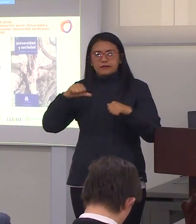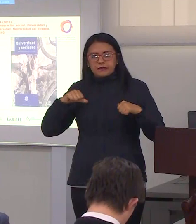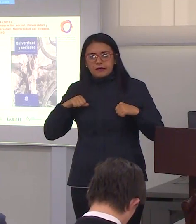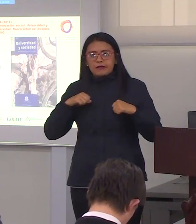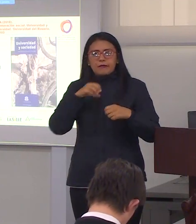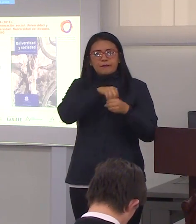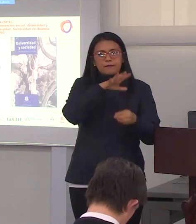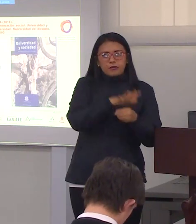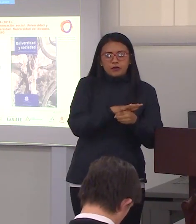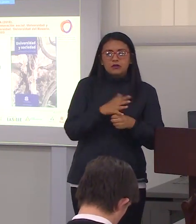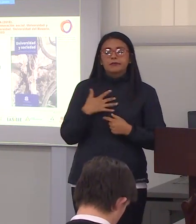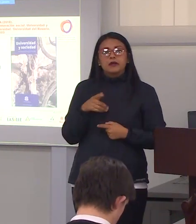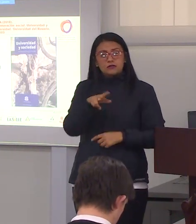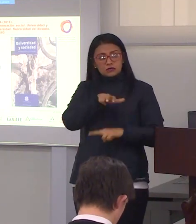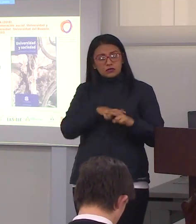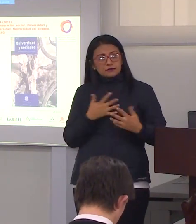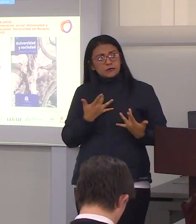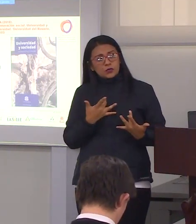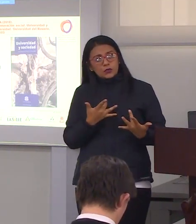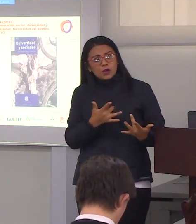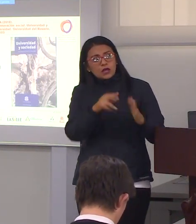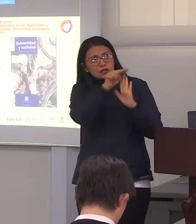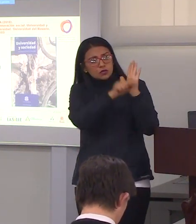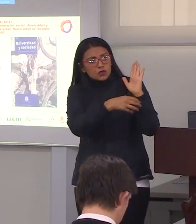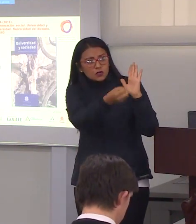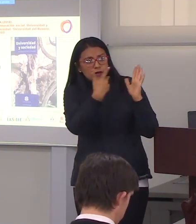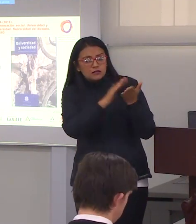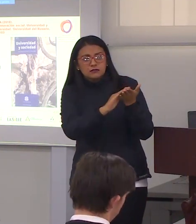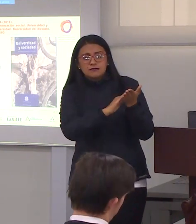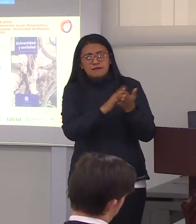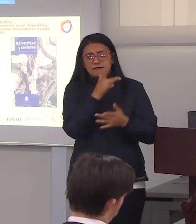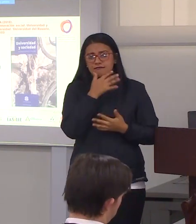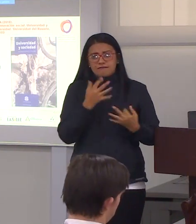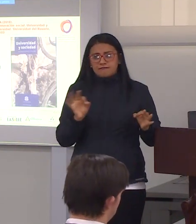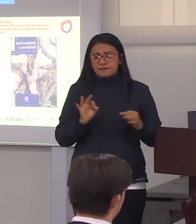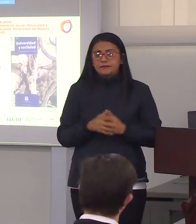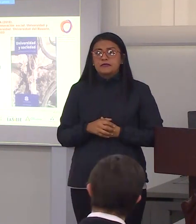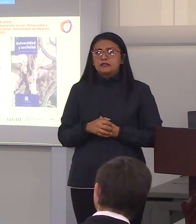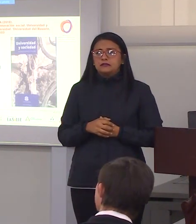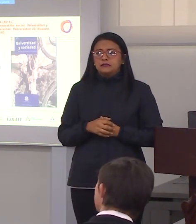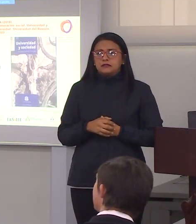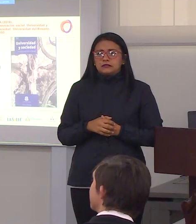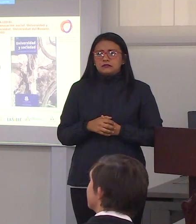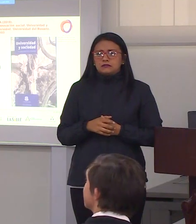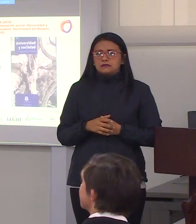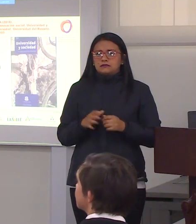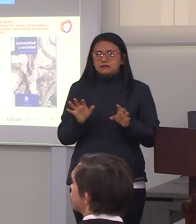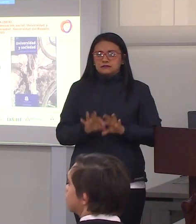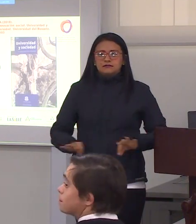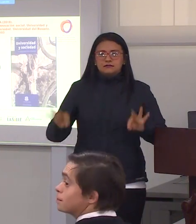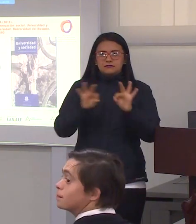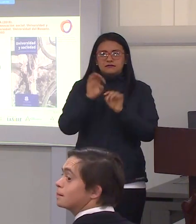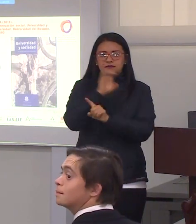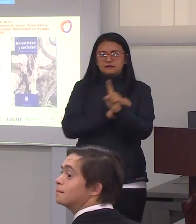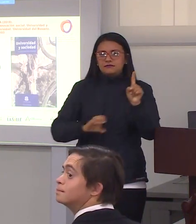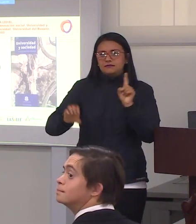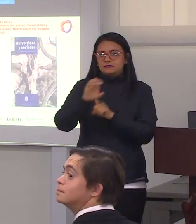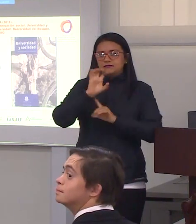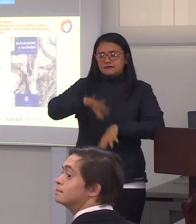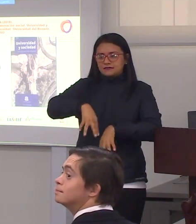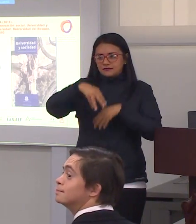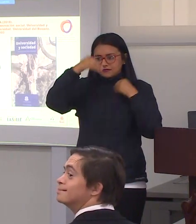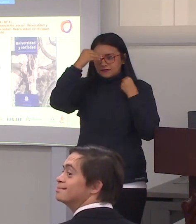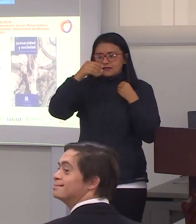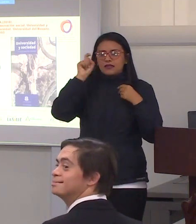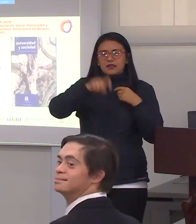no podemos sentarnos a esperar que las normas nos traigan las soluciones. Hemos hecho una cultura de aprendizaje que es fundamental, hay